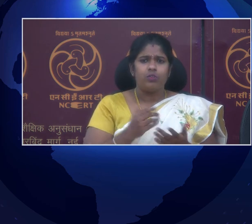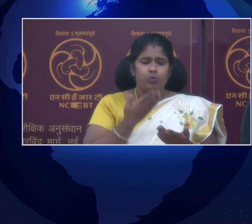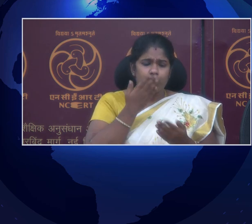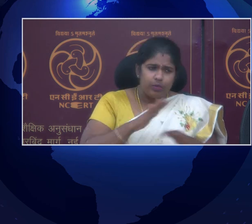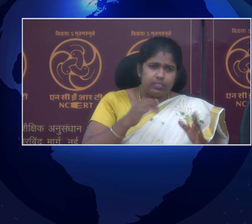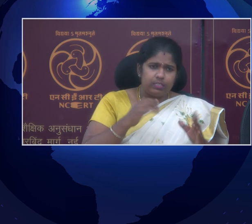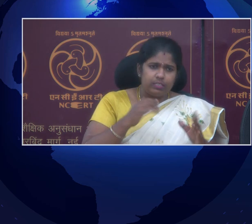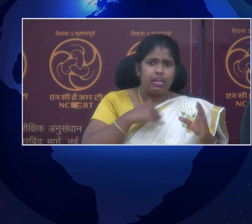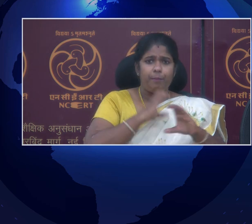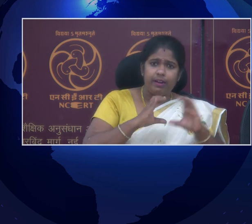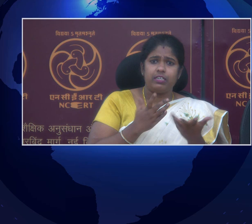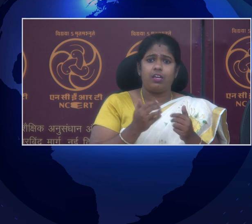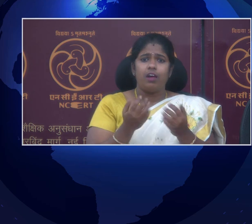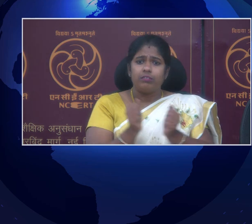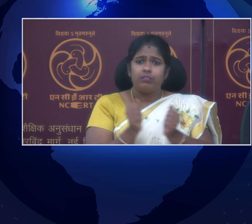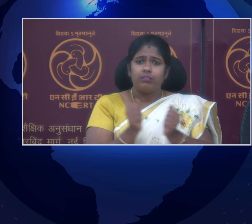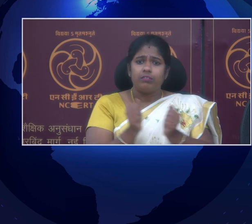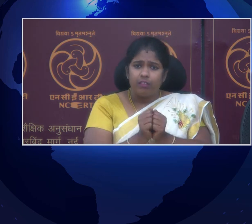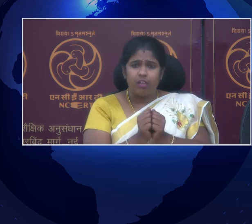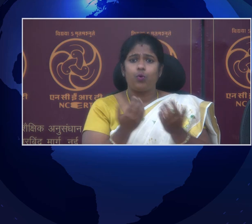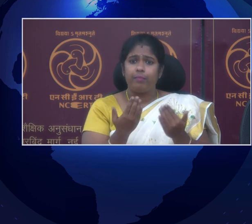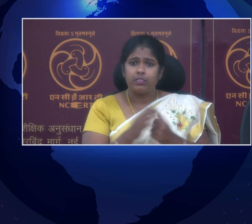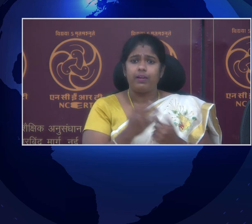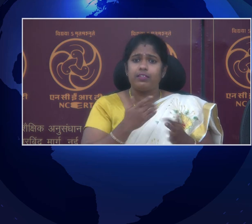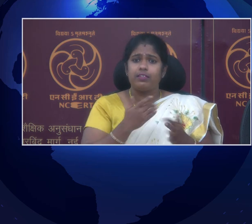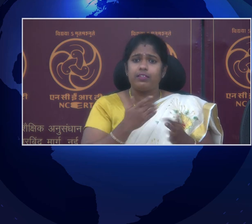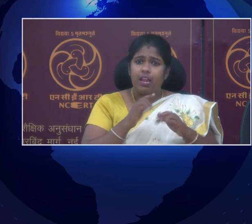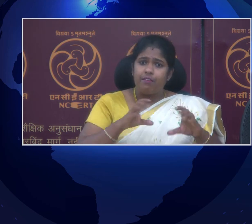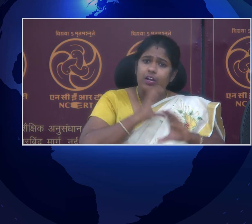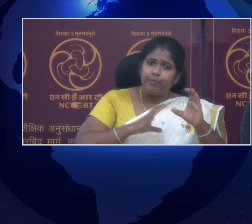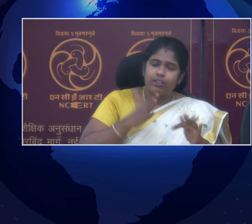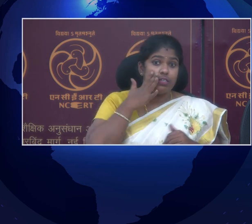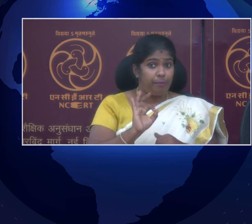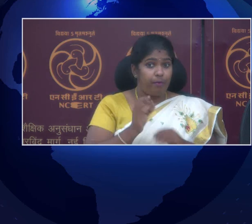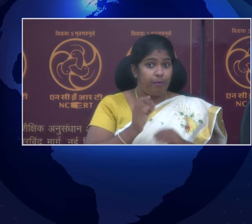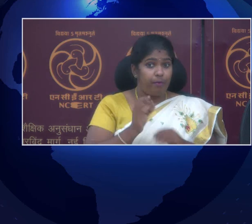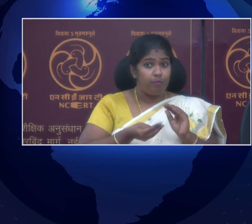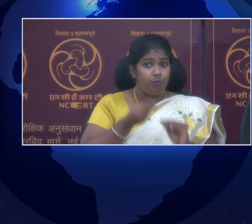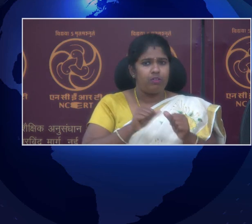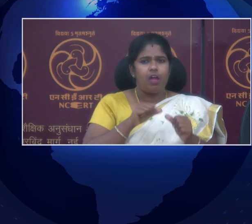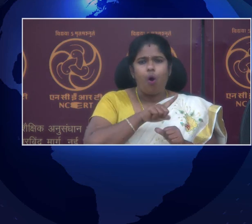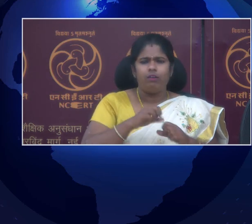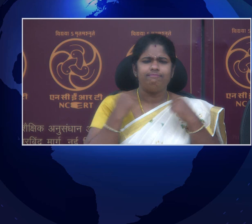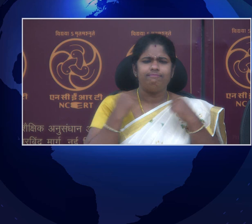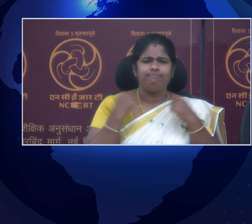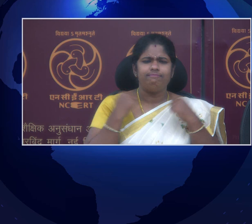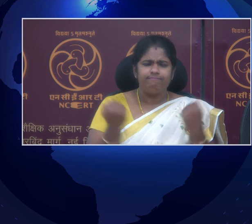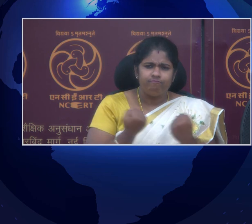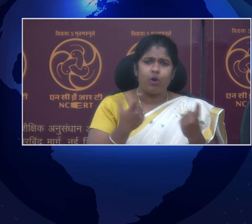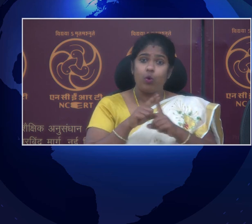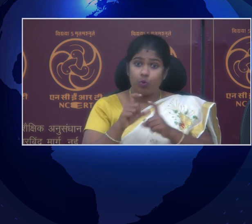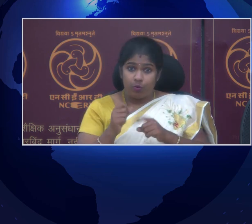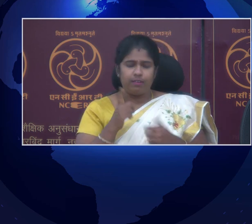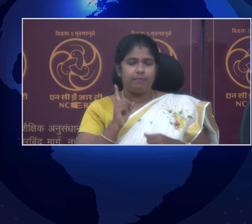साथ या समाज में वो संवाद कर सके भारतीय सांकेतिक भाषा में। तो ये सारे प्रयास हैं जिसको करने की जरूरत है,